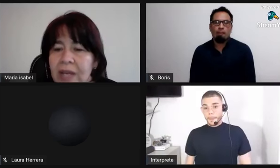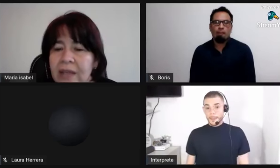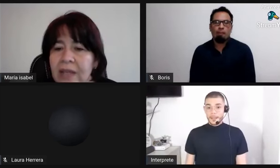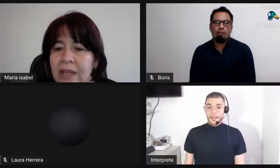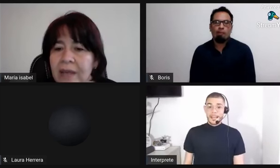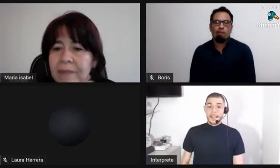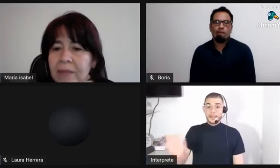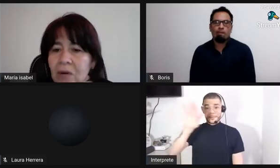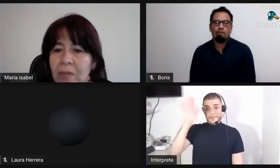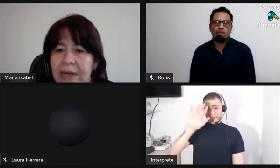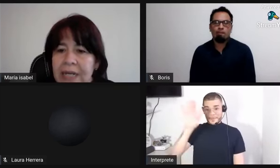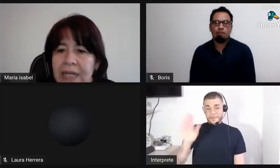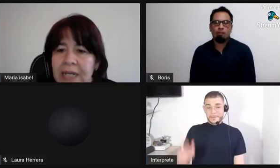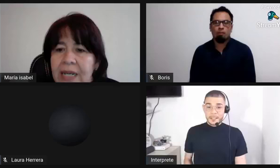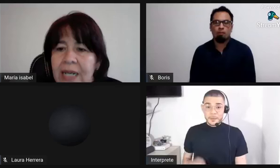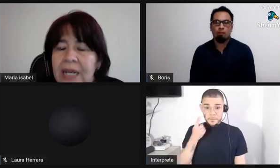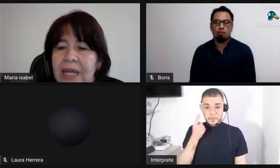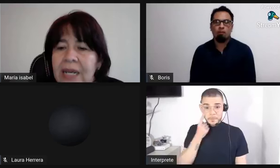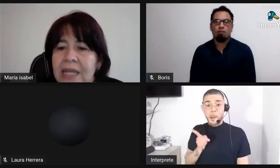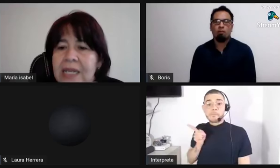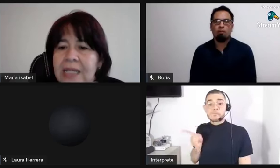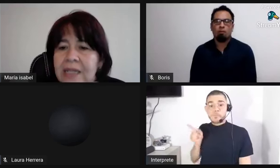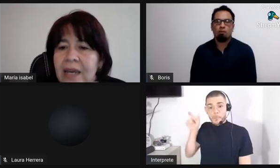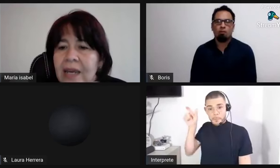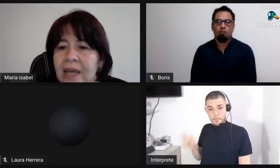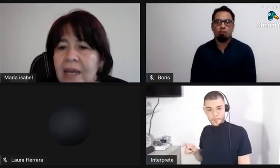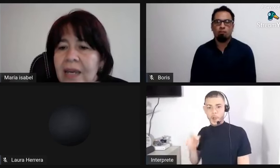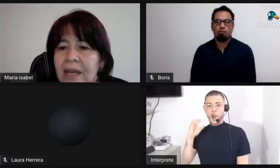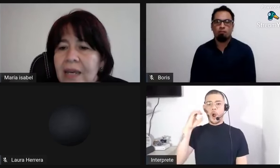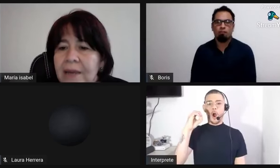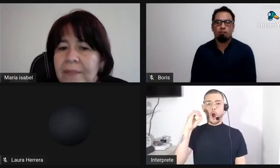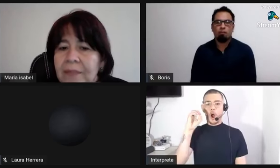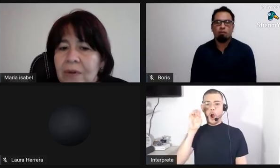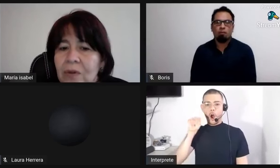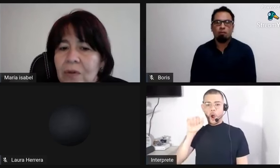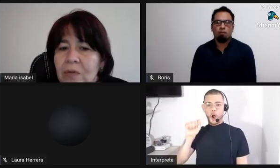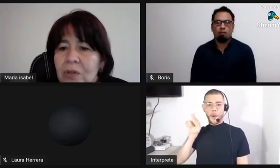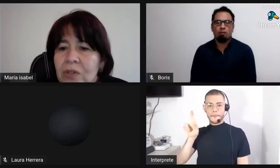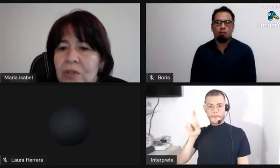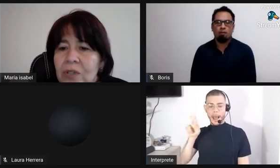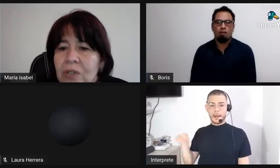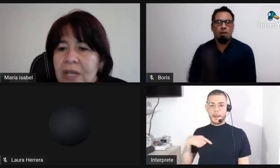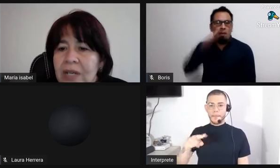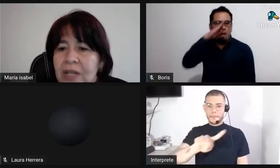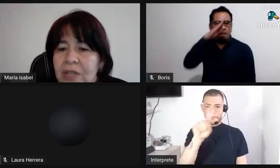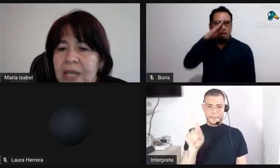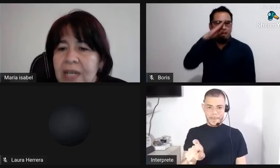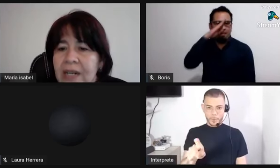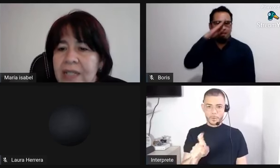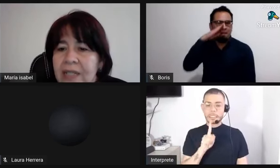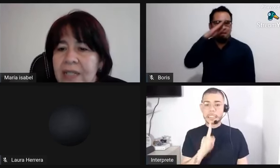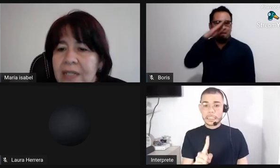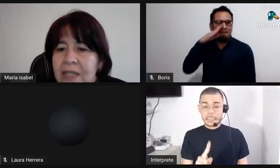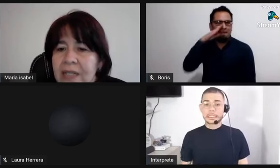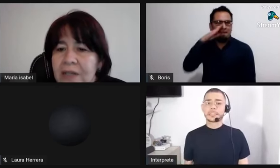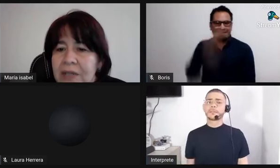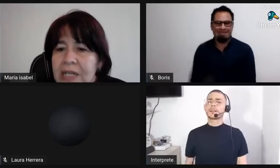pregunta de Omar que dice, hubo 52 guerras